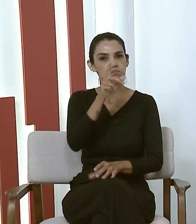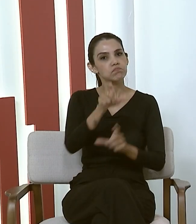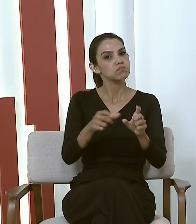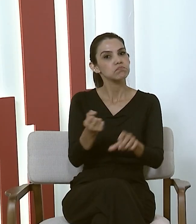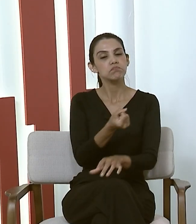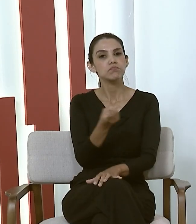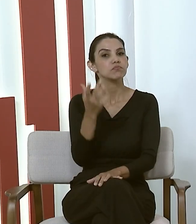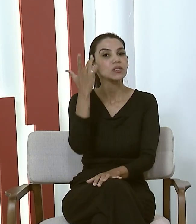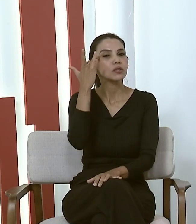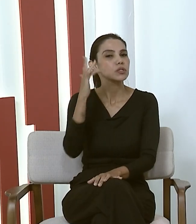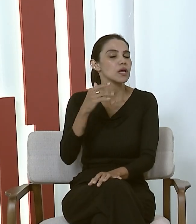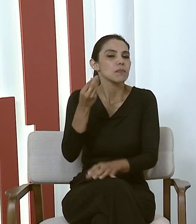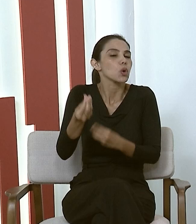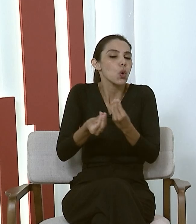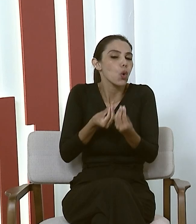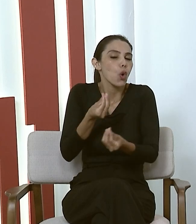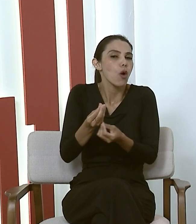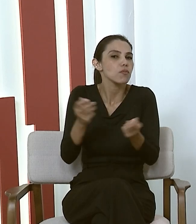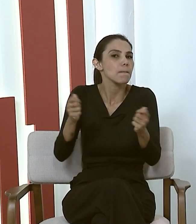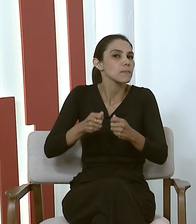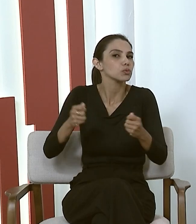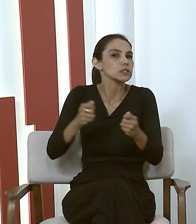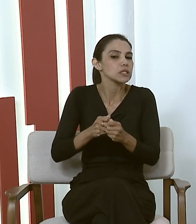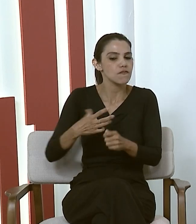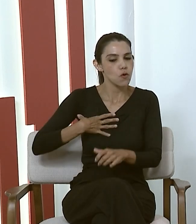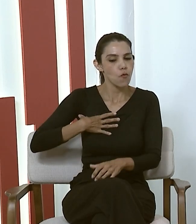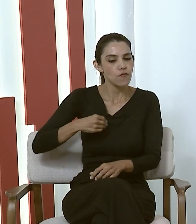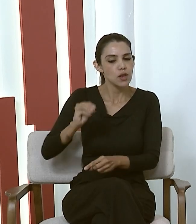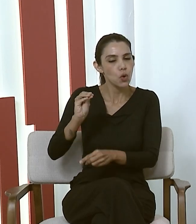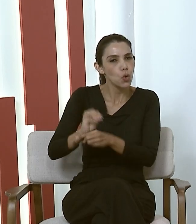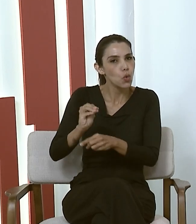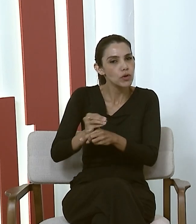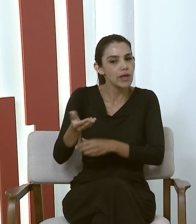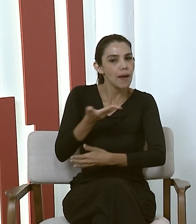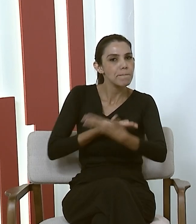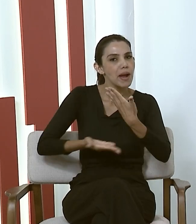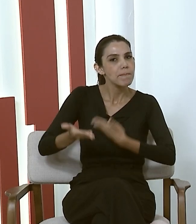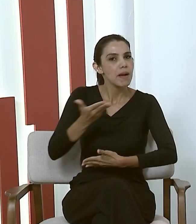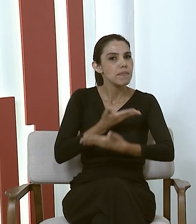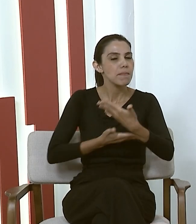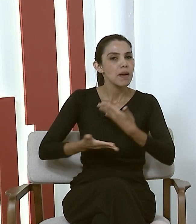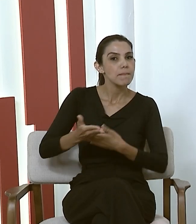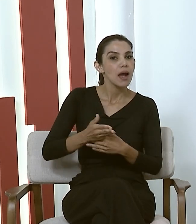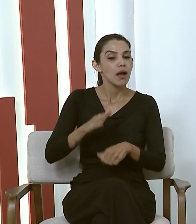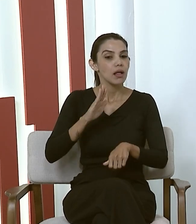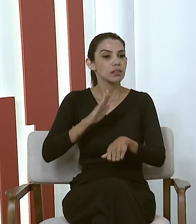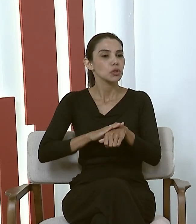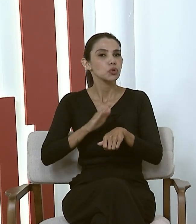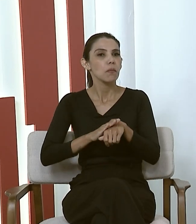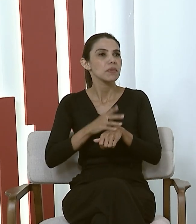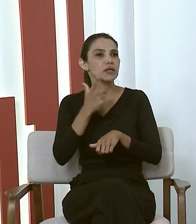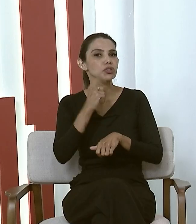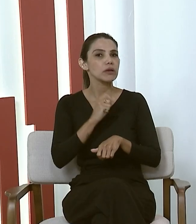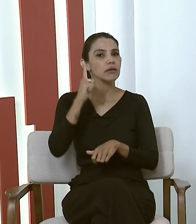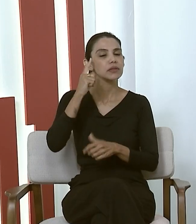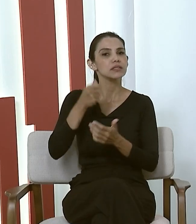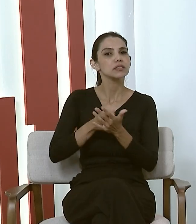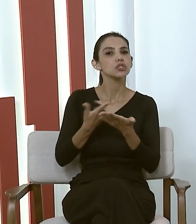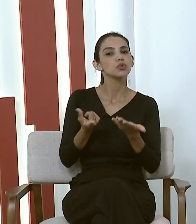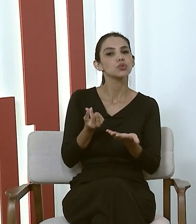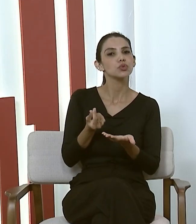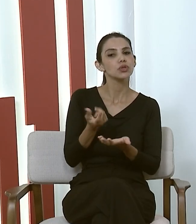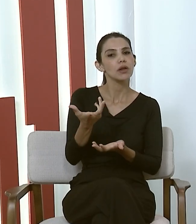por exemplo, como funciona a guarda compartilhada. Quem define o valor da pensão e quais são os direitos